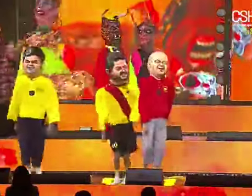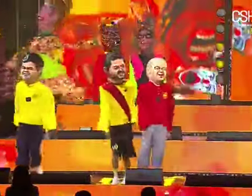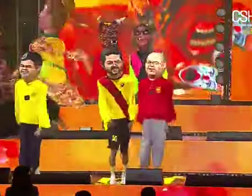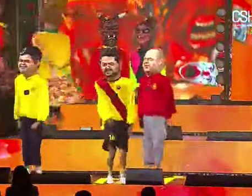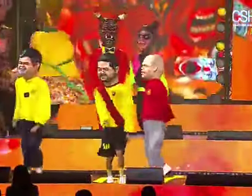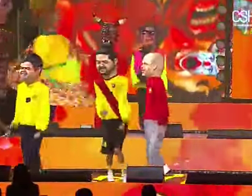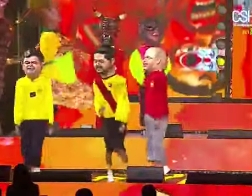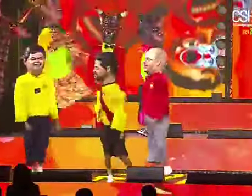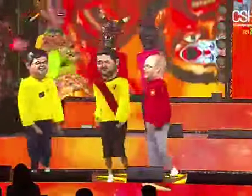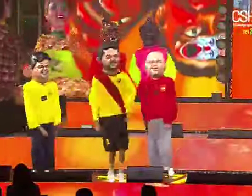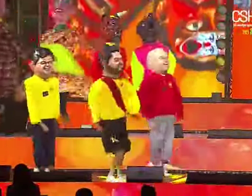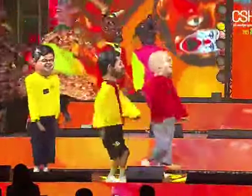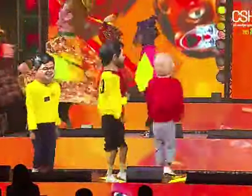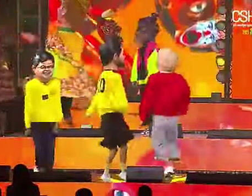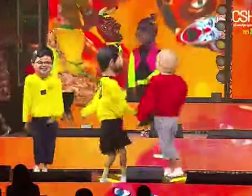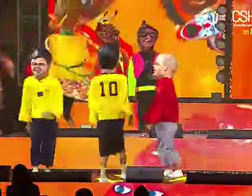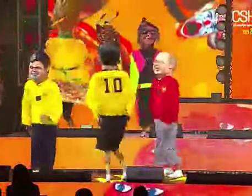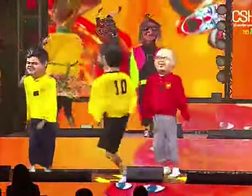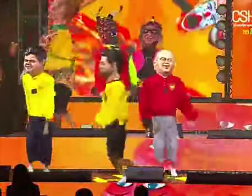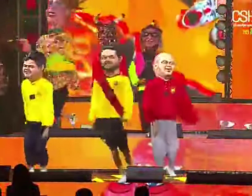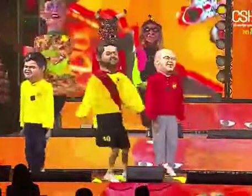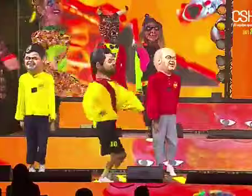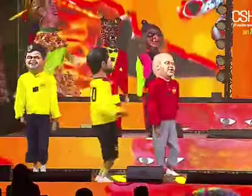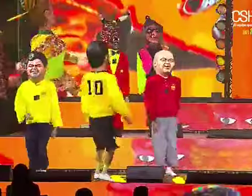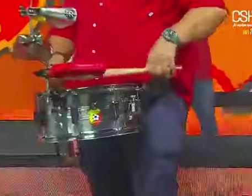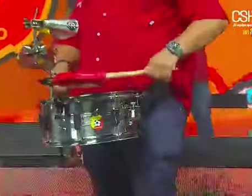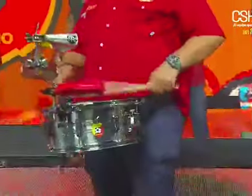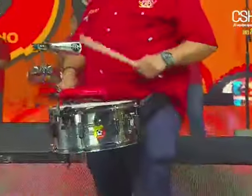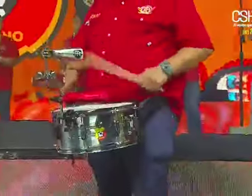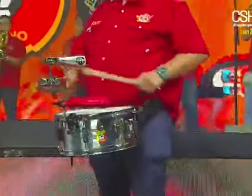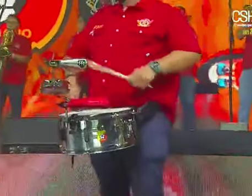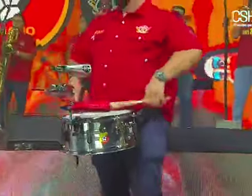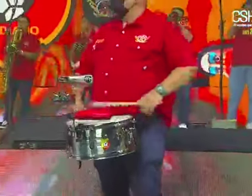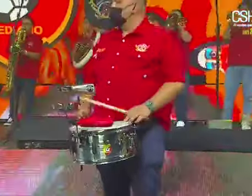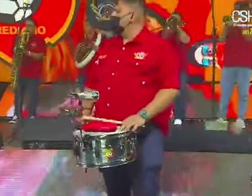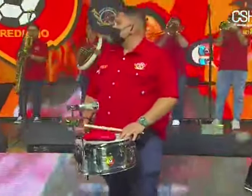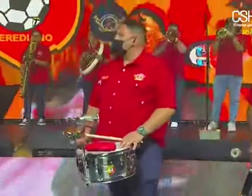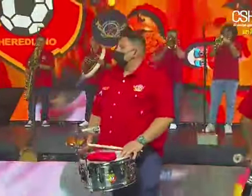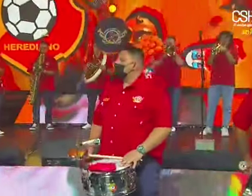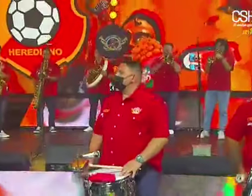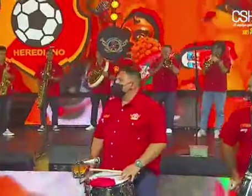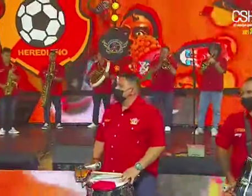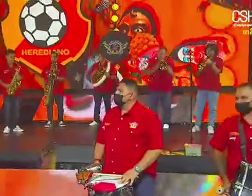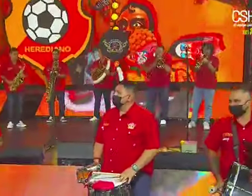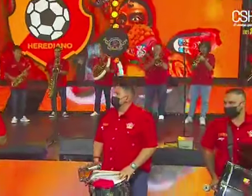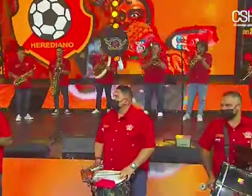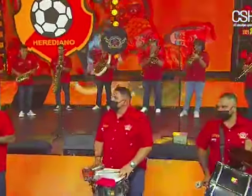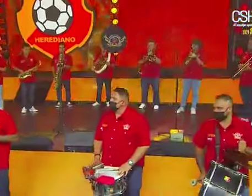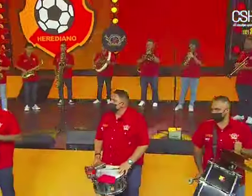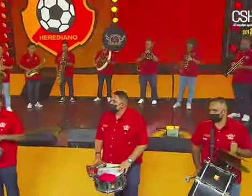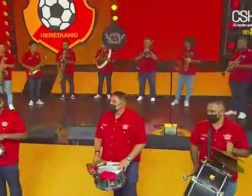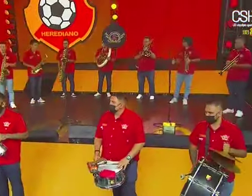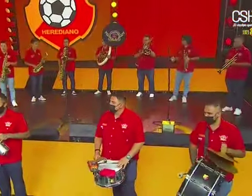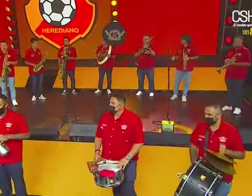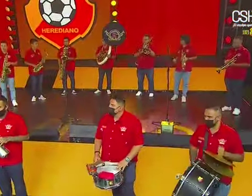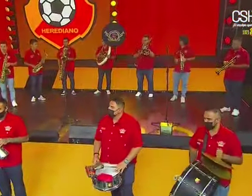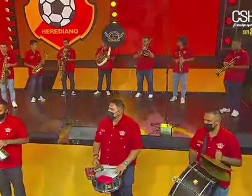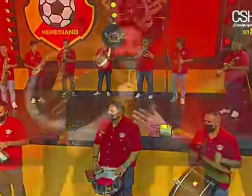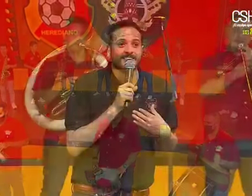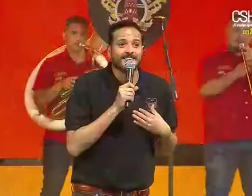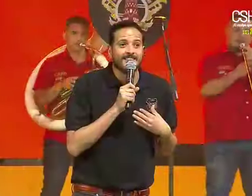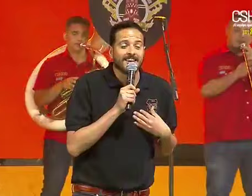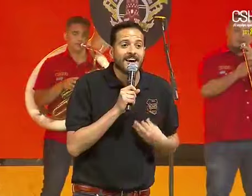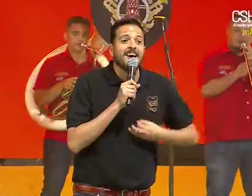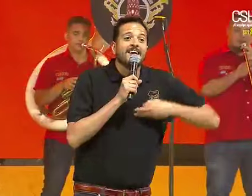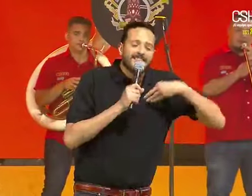¡Bomba! por eso yo no envidio los goces de Europa ni la grandeza